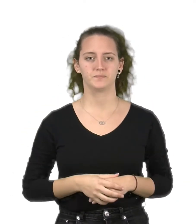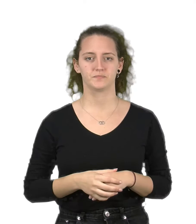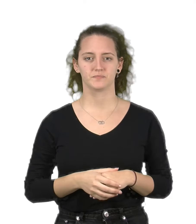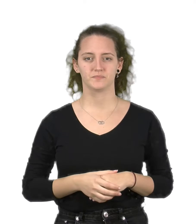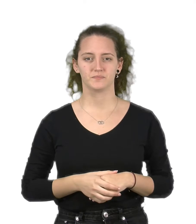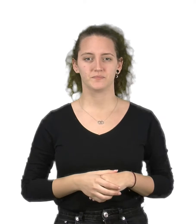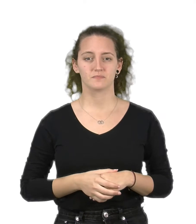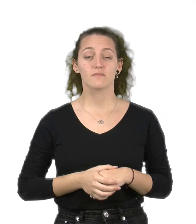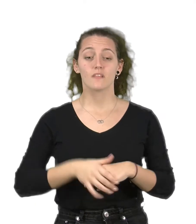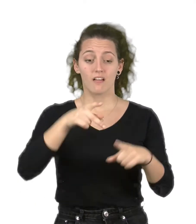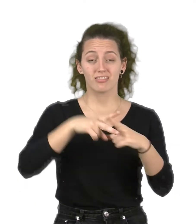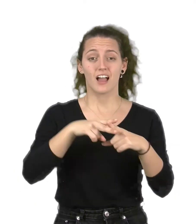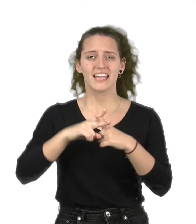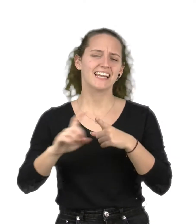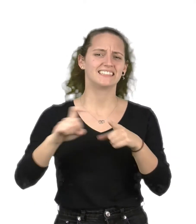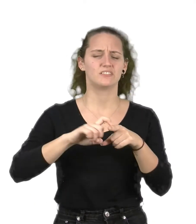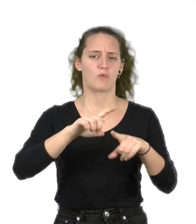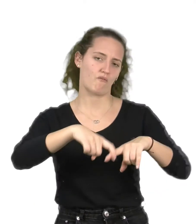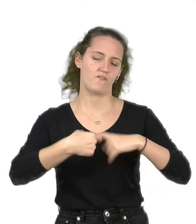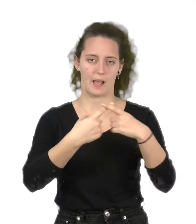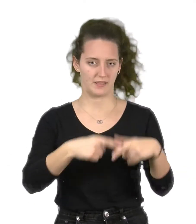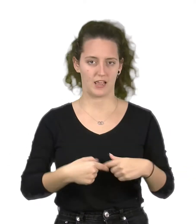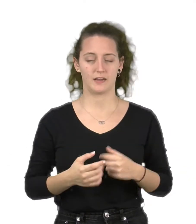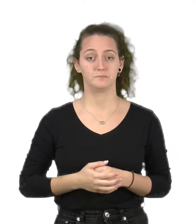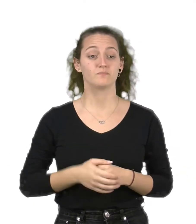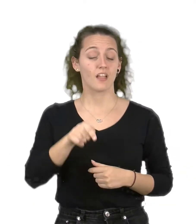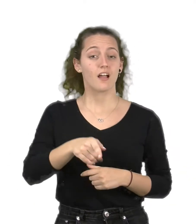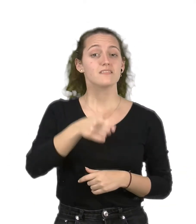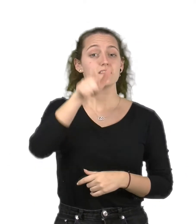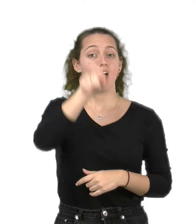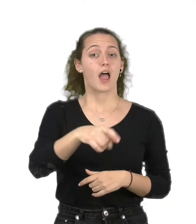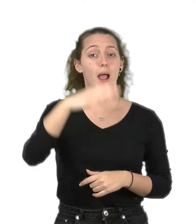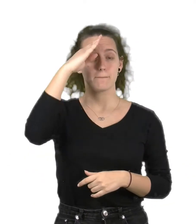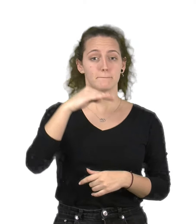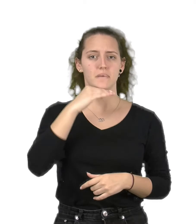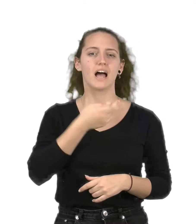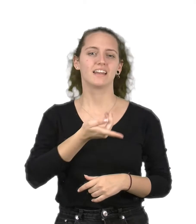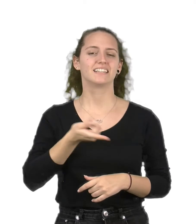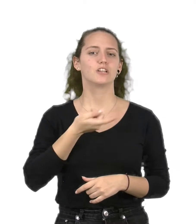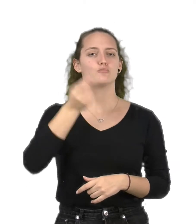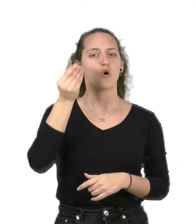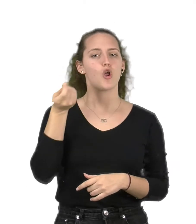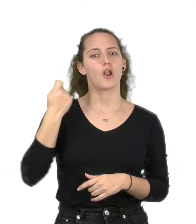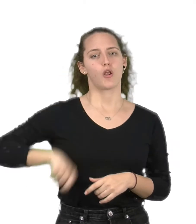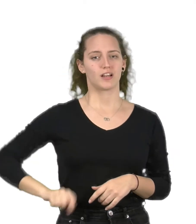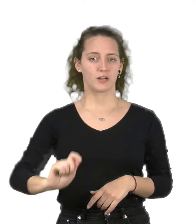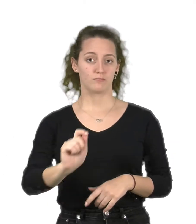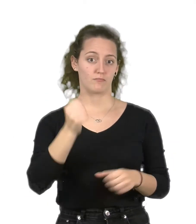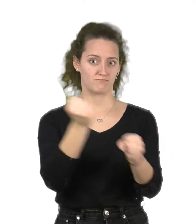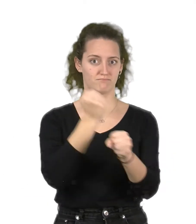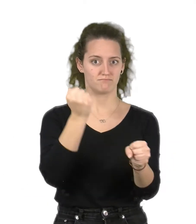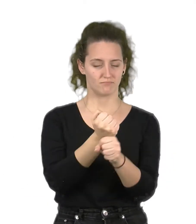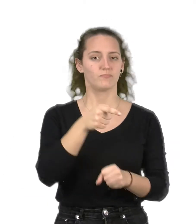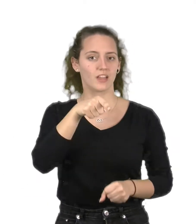Los talleres eran de carácter familiar, donde el padre de familia era el maestro carpintero, que transmitía